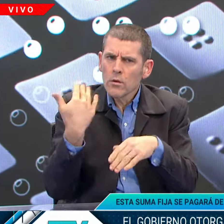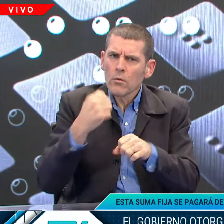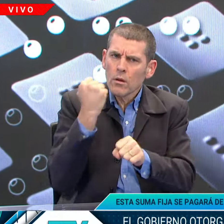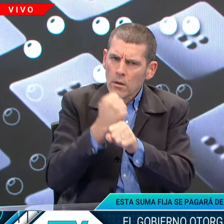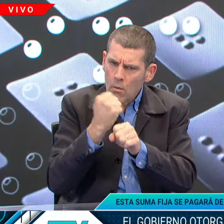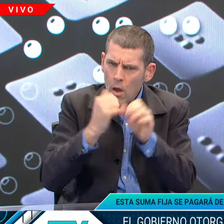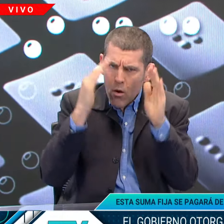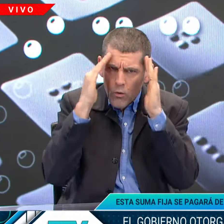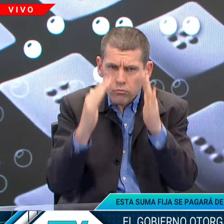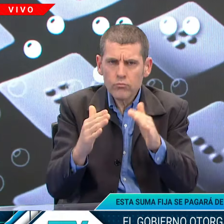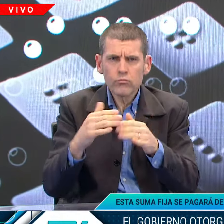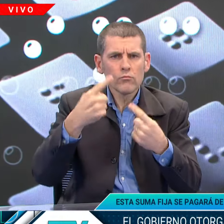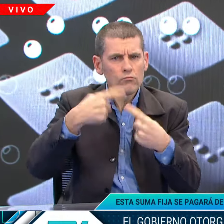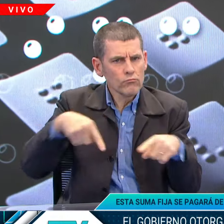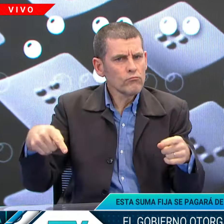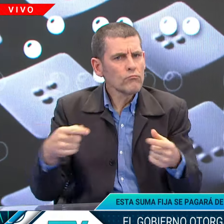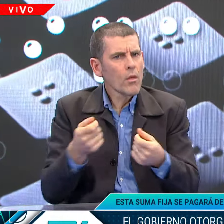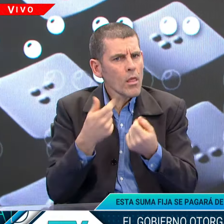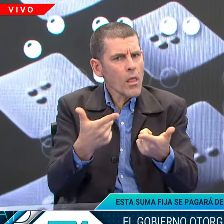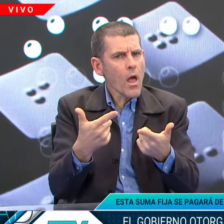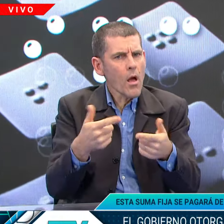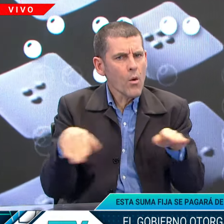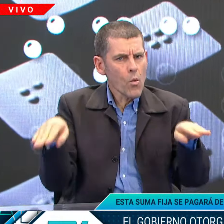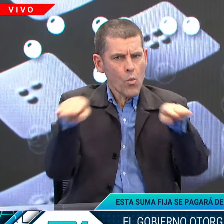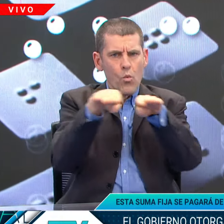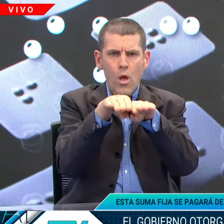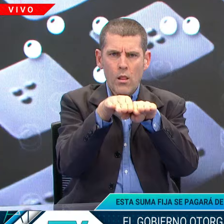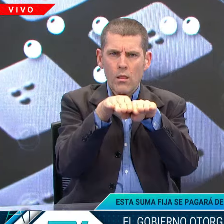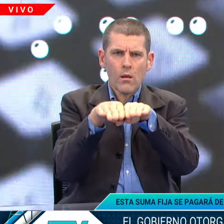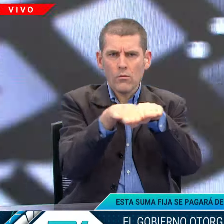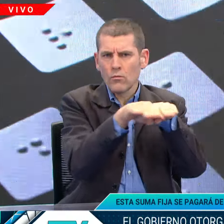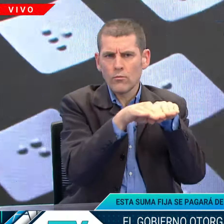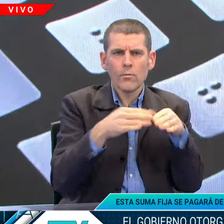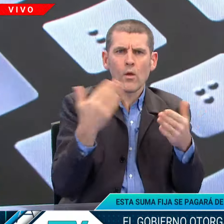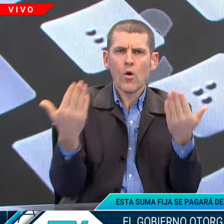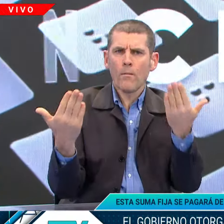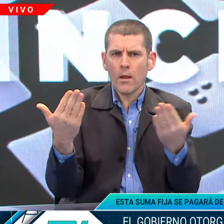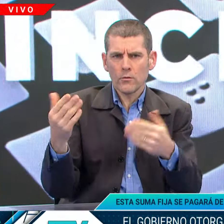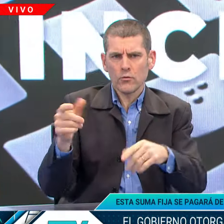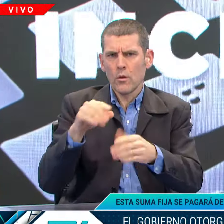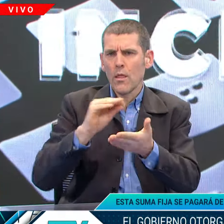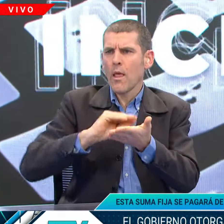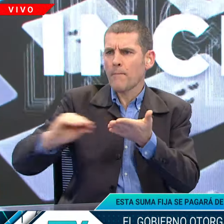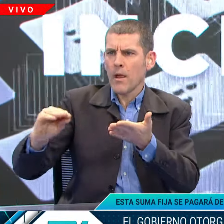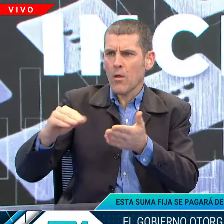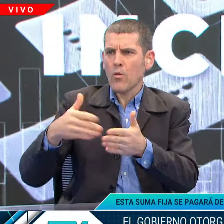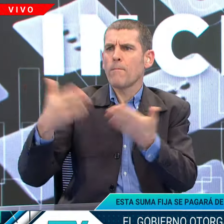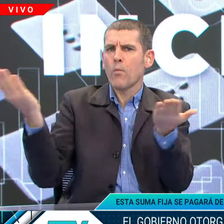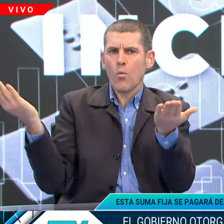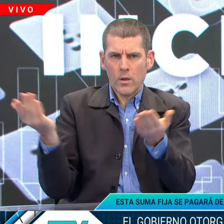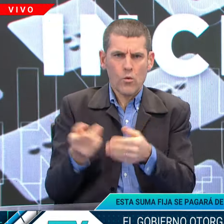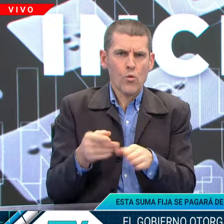involucrado y garantizar su igualdad en relación con otros empleados públicos.